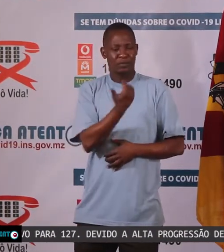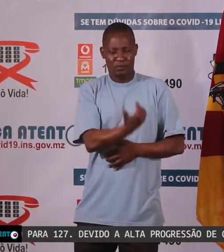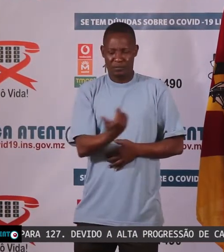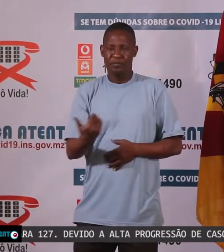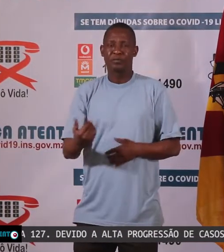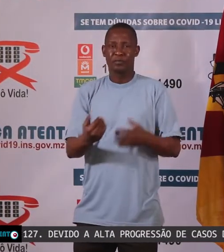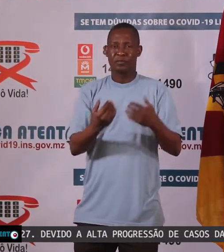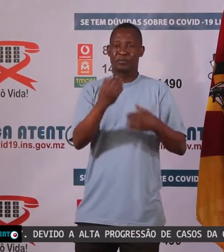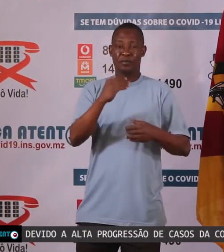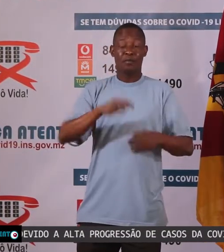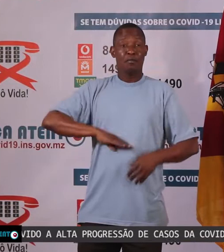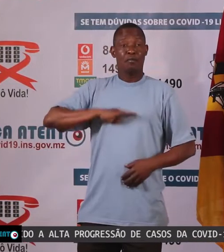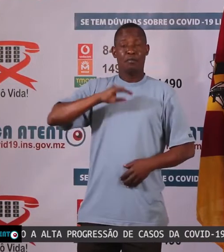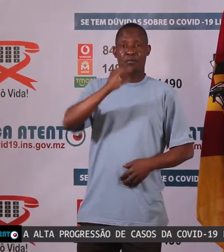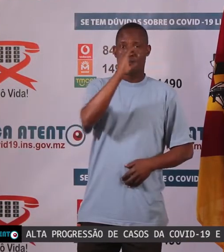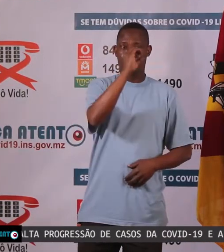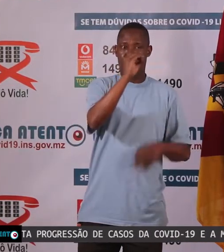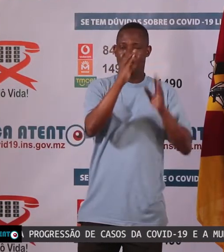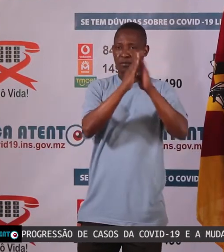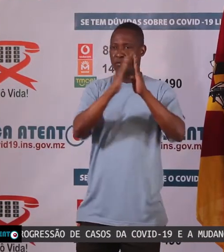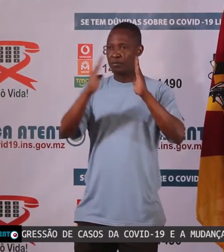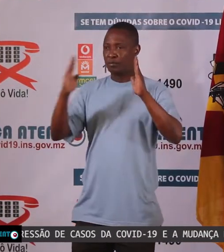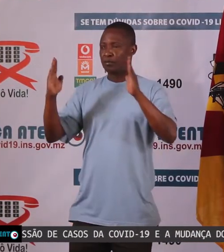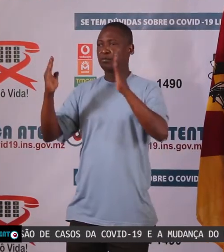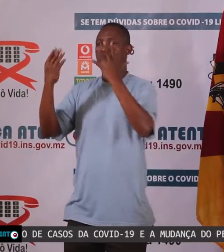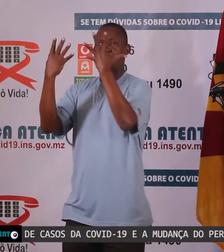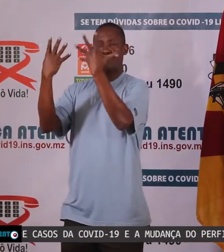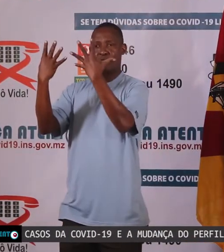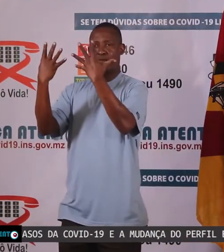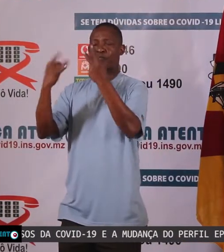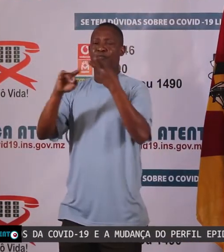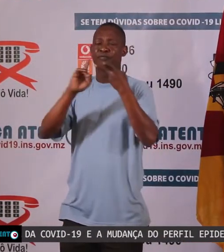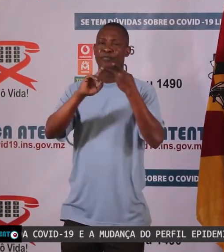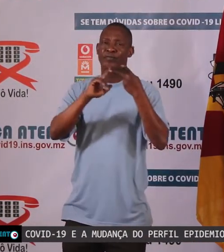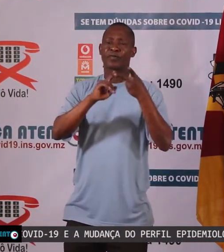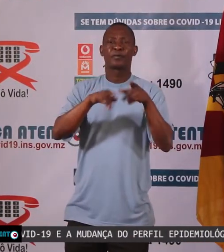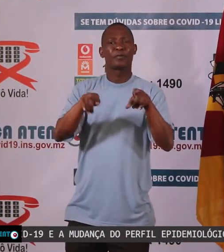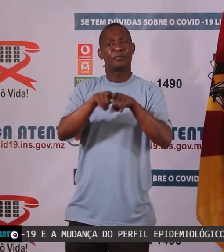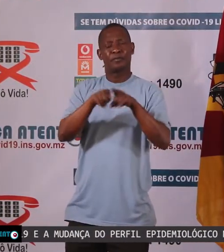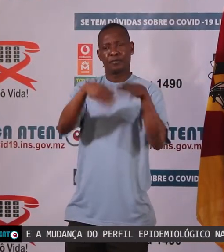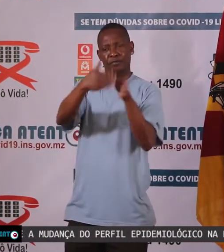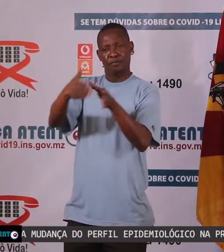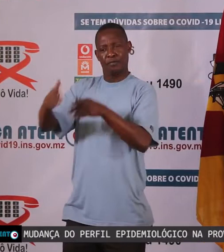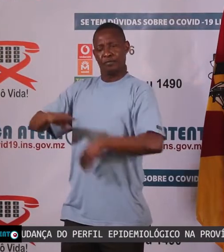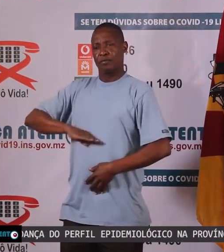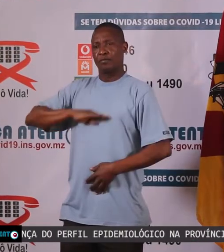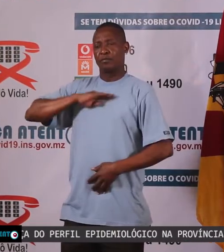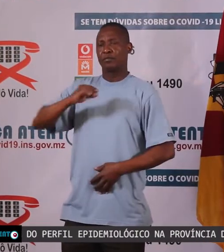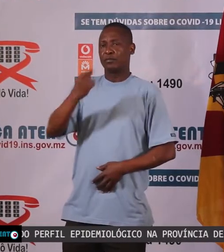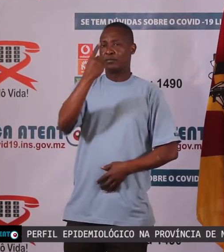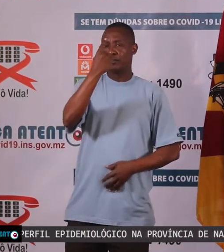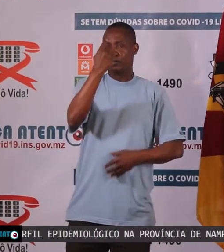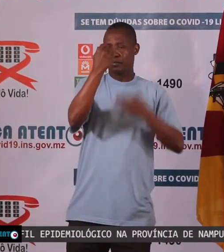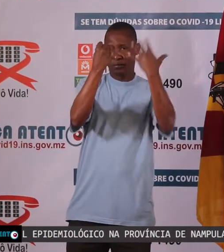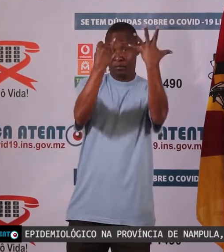anos e em indivíduos com a idade superior a 60 anos é 2 vezes superior à média nacional.